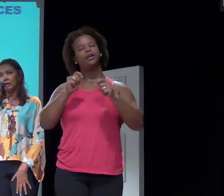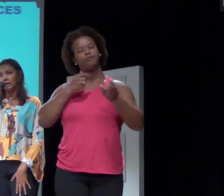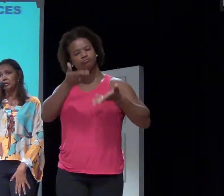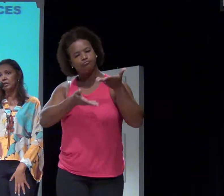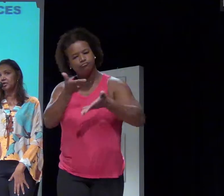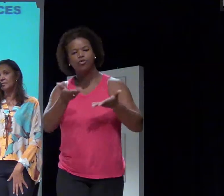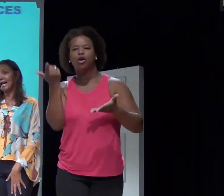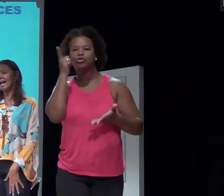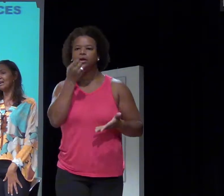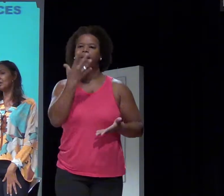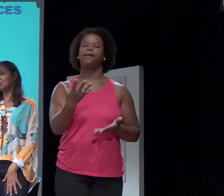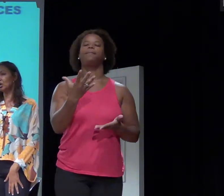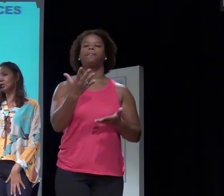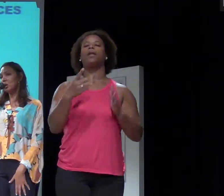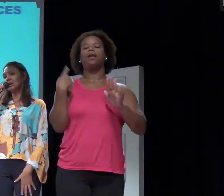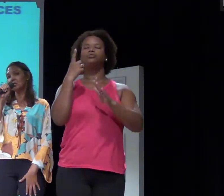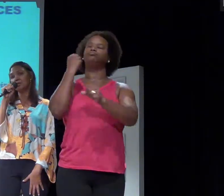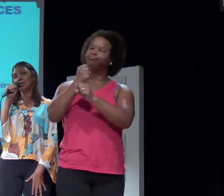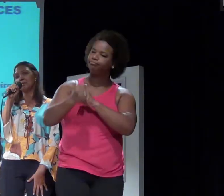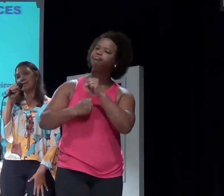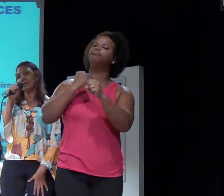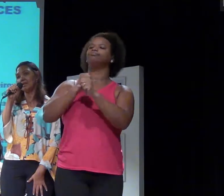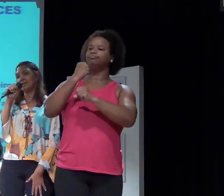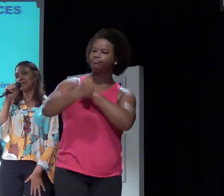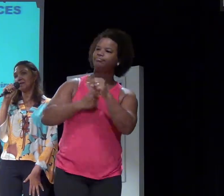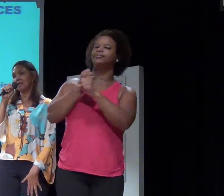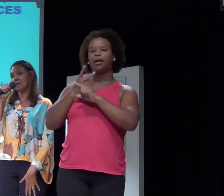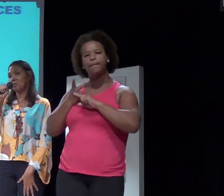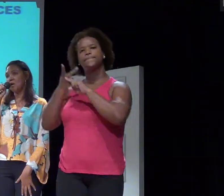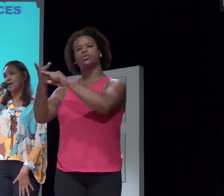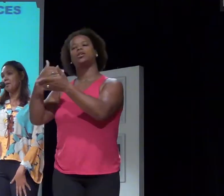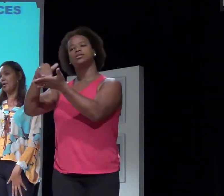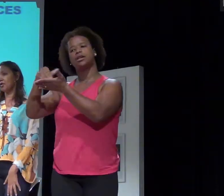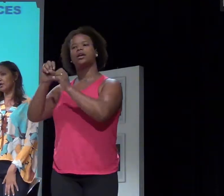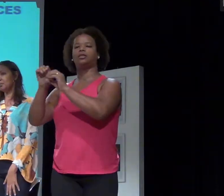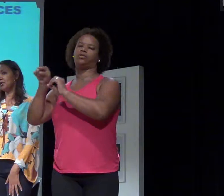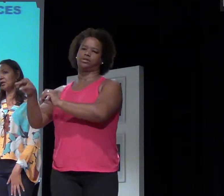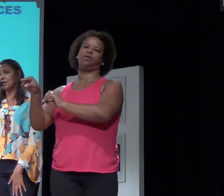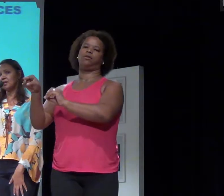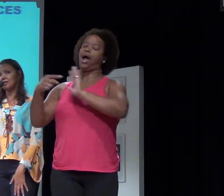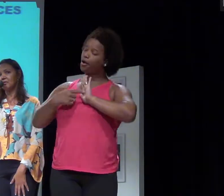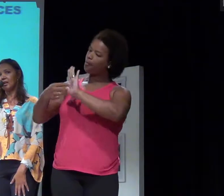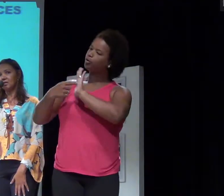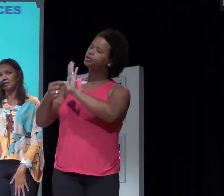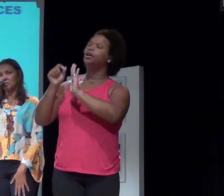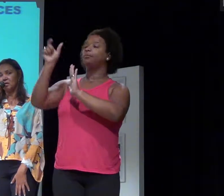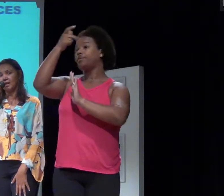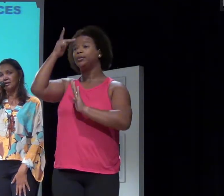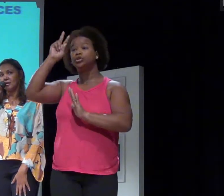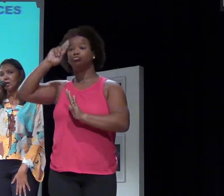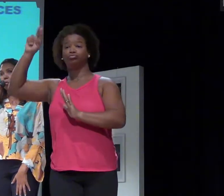contento. Nós estamos, todo ano, nós estamos na Secretaria de Educação, mostrando para os dirigentes que estão lá, quando